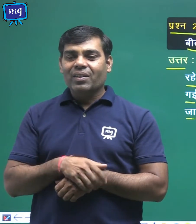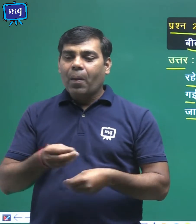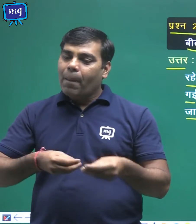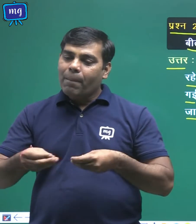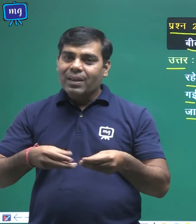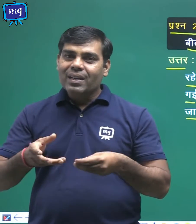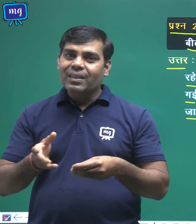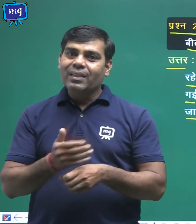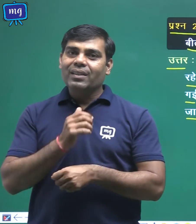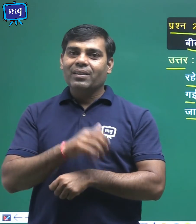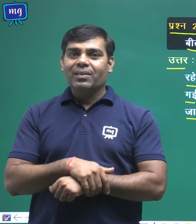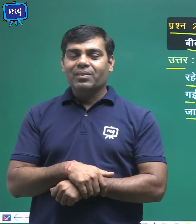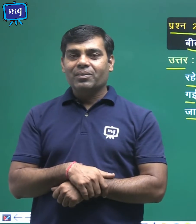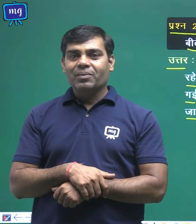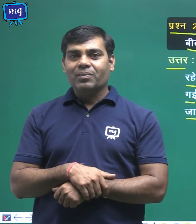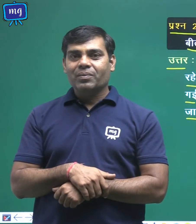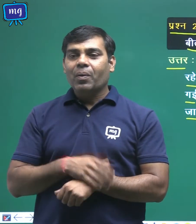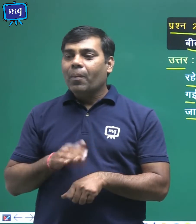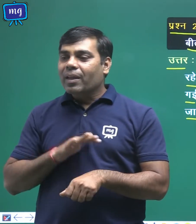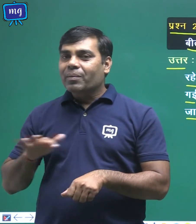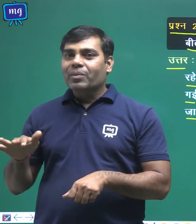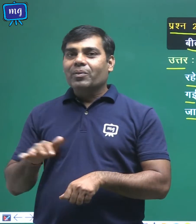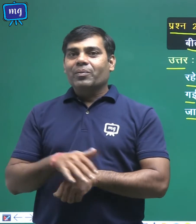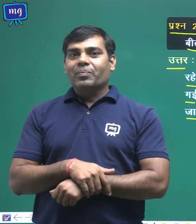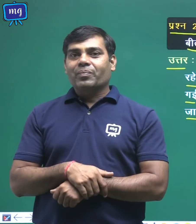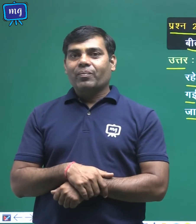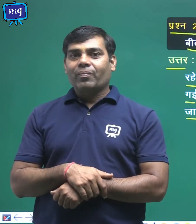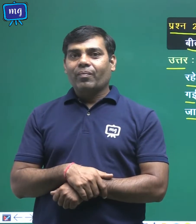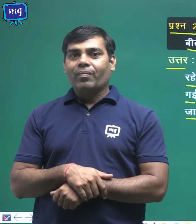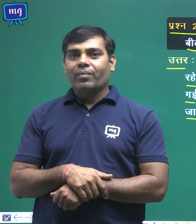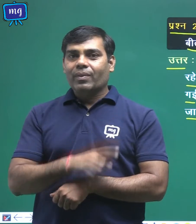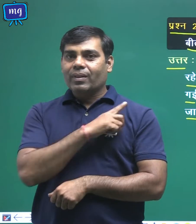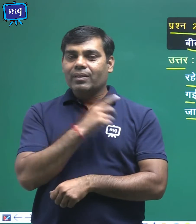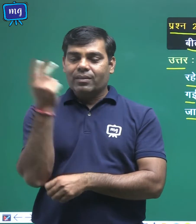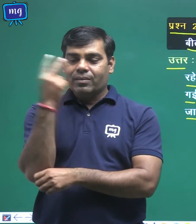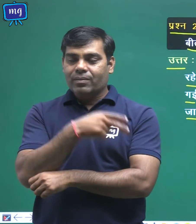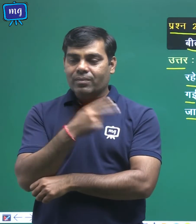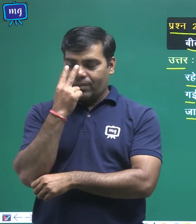बिक जाती थी। प्यारे बच्चों, इस चित्र को देखो।